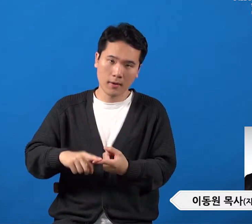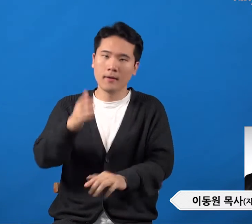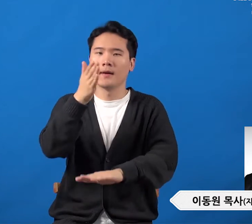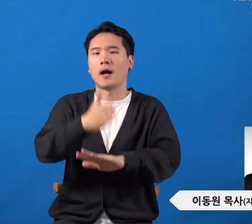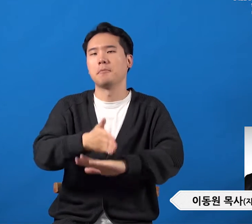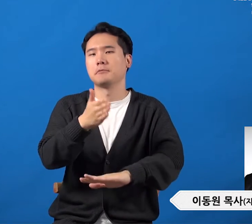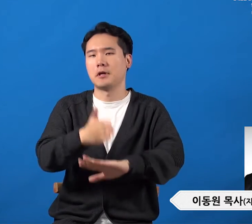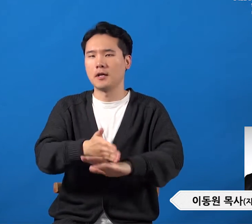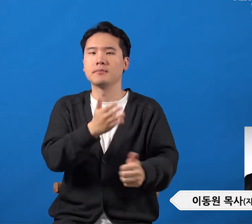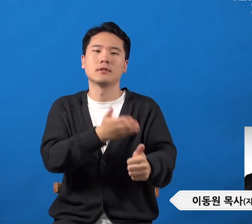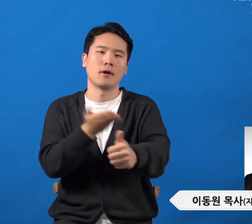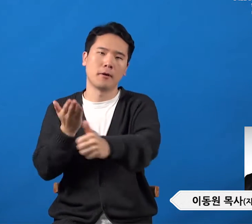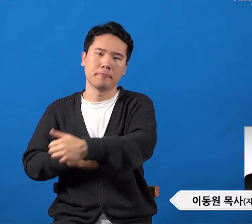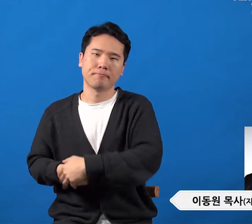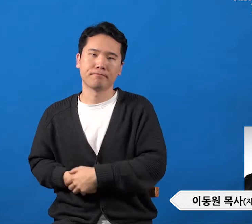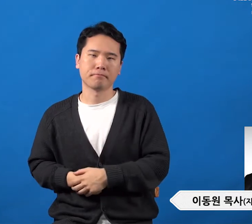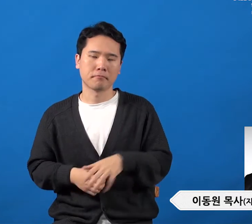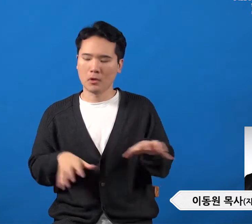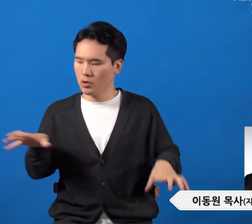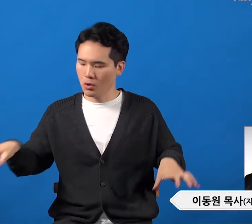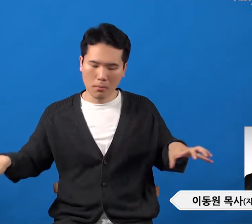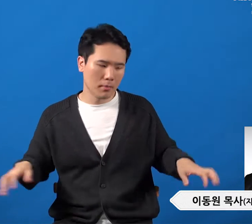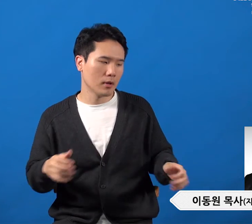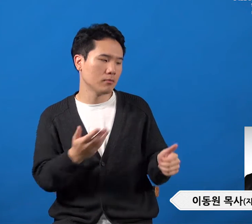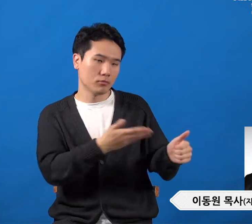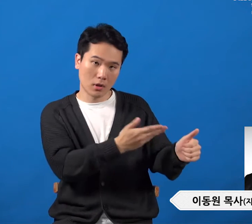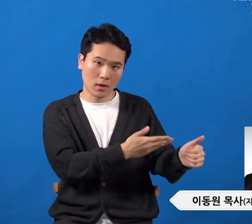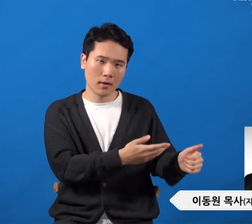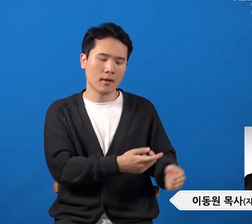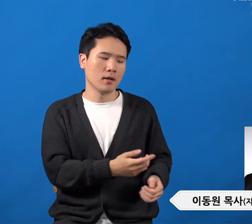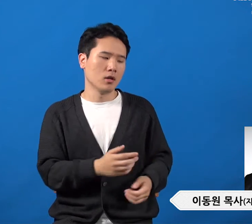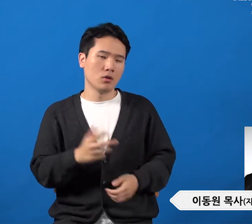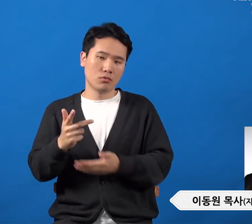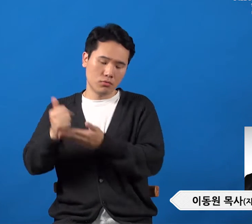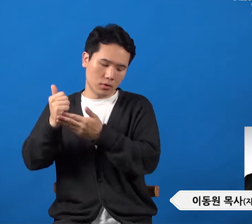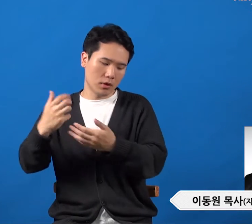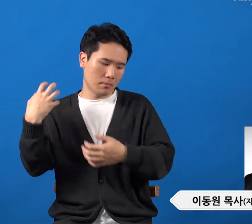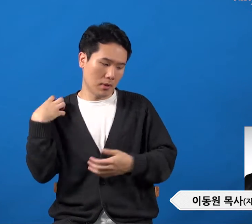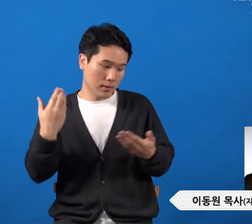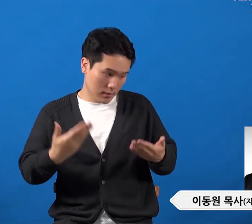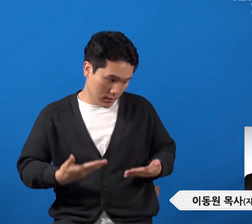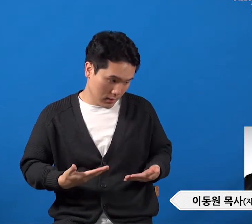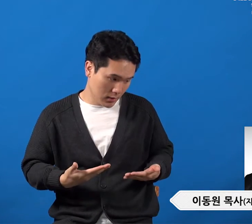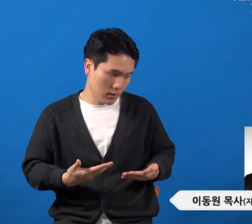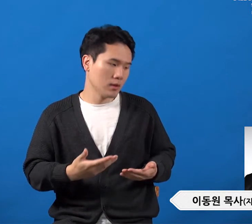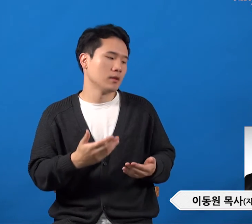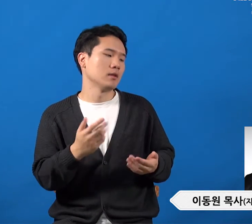감사하십시다. 옆에 있는 분들에게 해보세요. 사역에 대해서 감사하십시다.